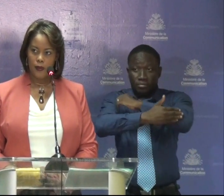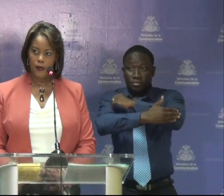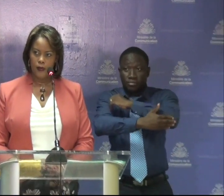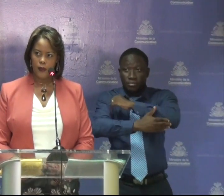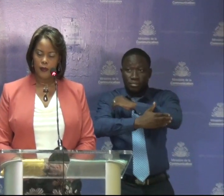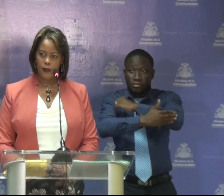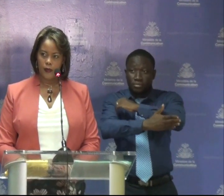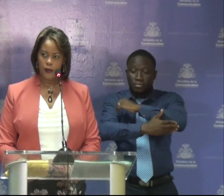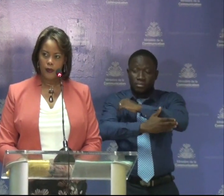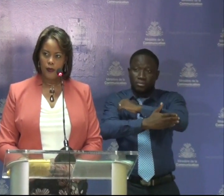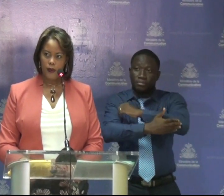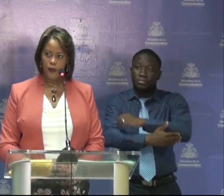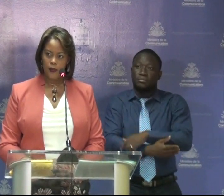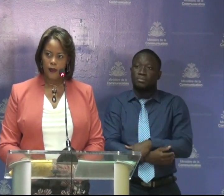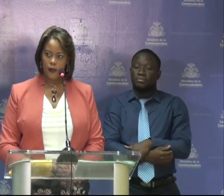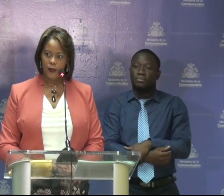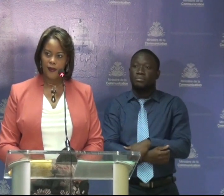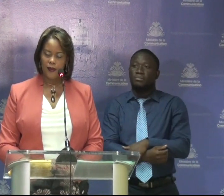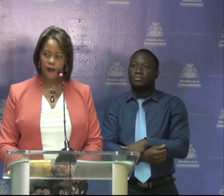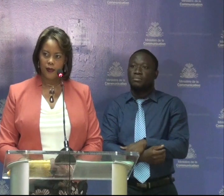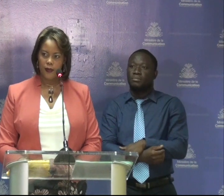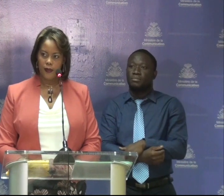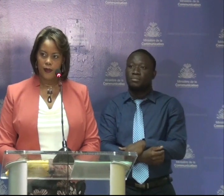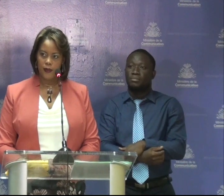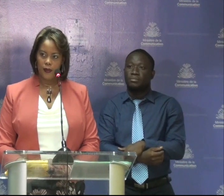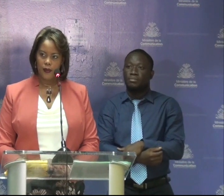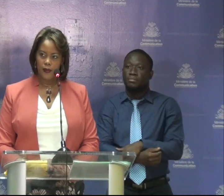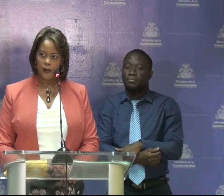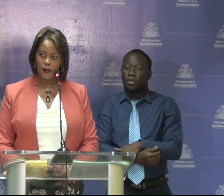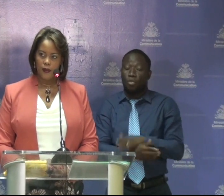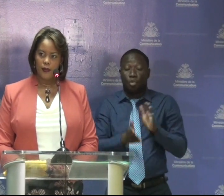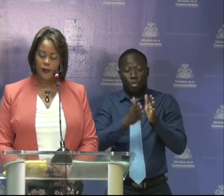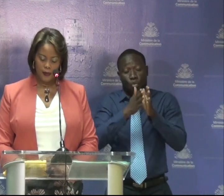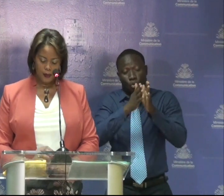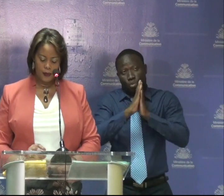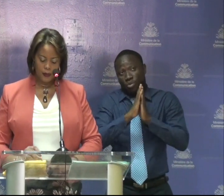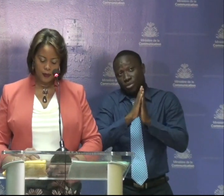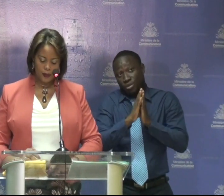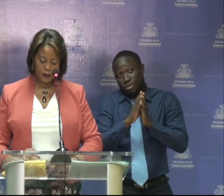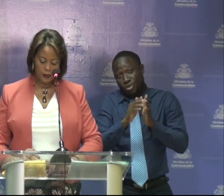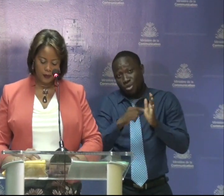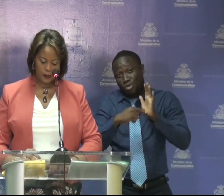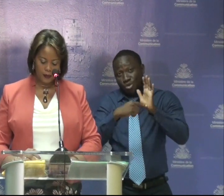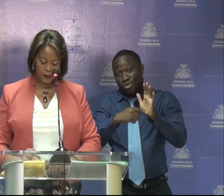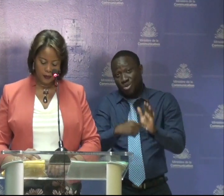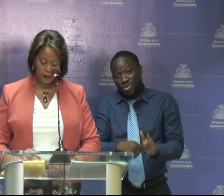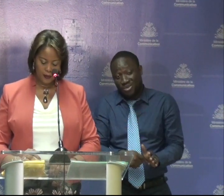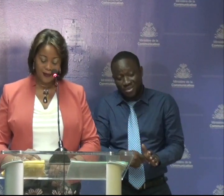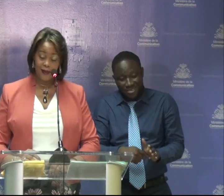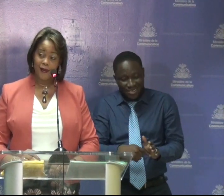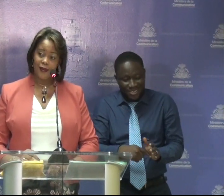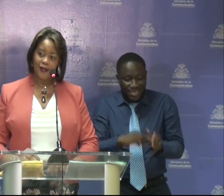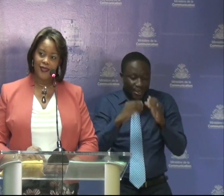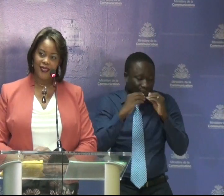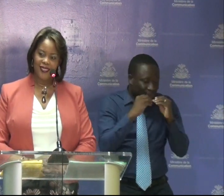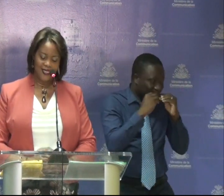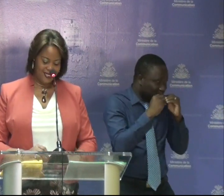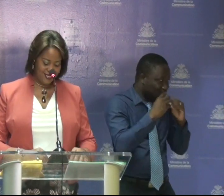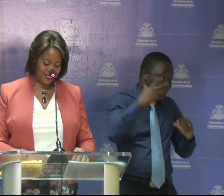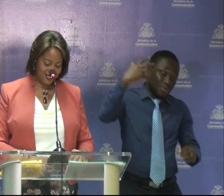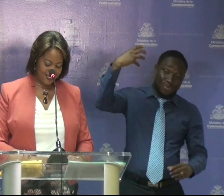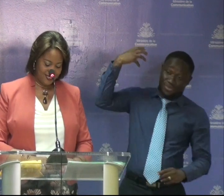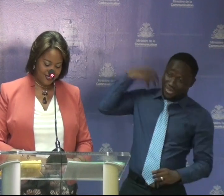ça que pour avec insalubrité à montrer qu'on est conscient de situation. Ou plus plaigner comme chef, même Jacques